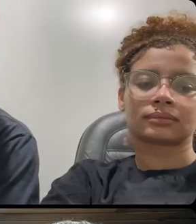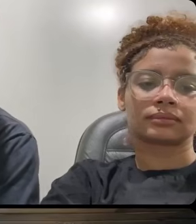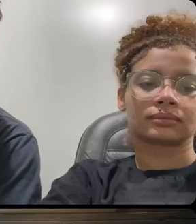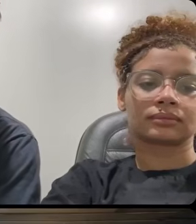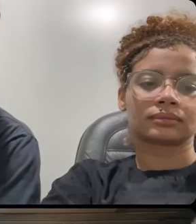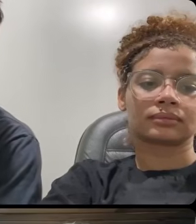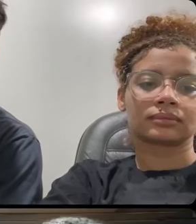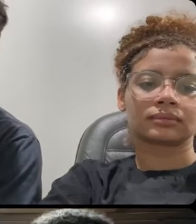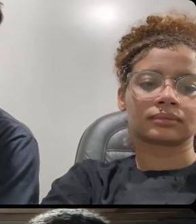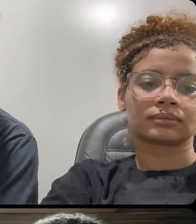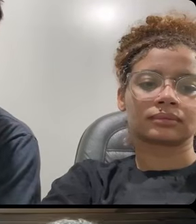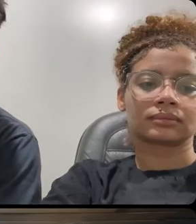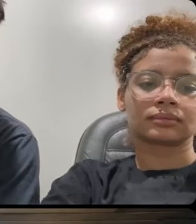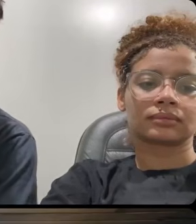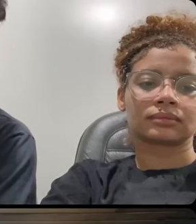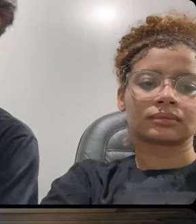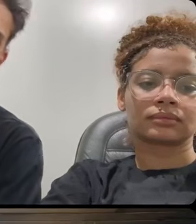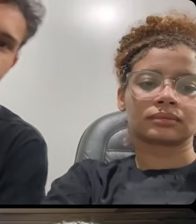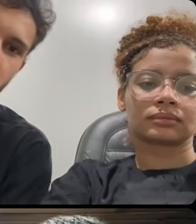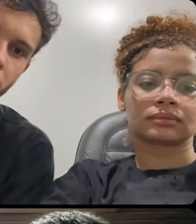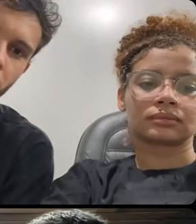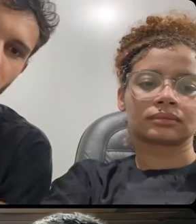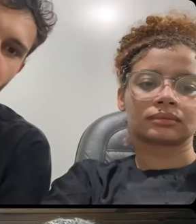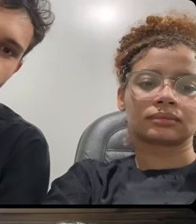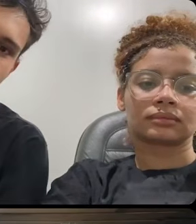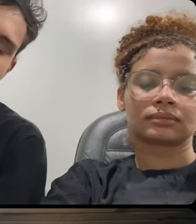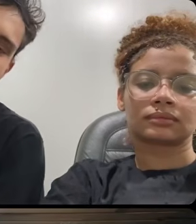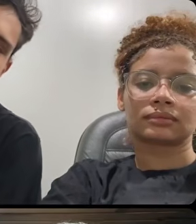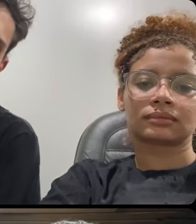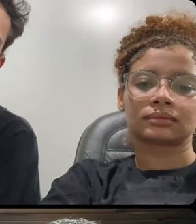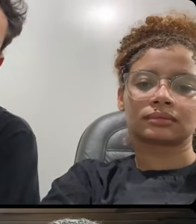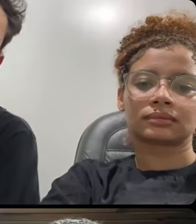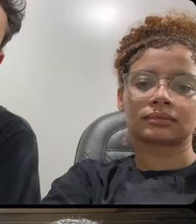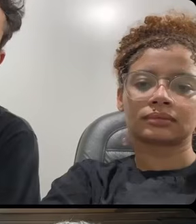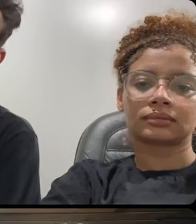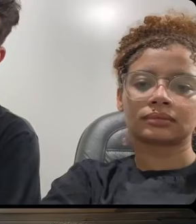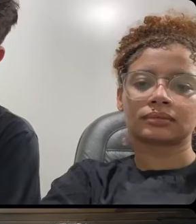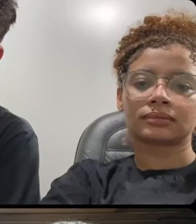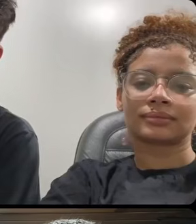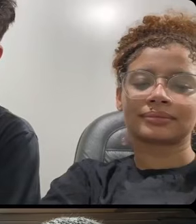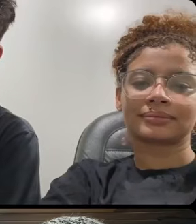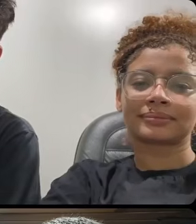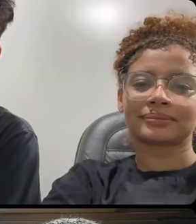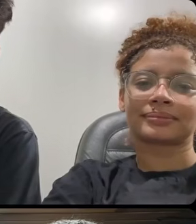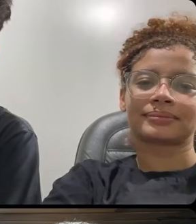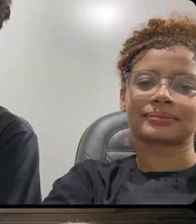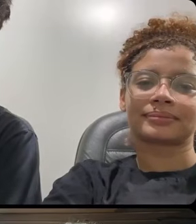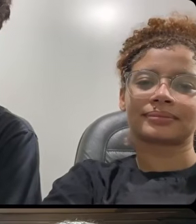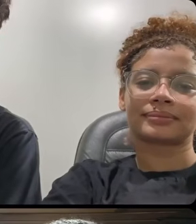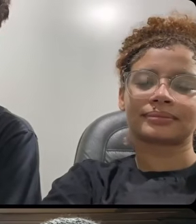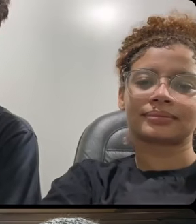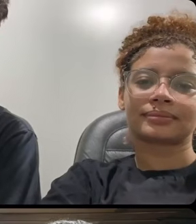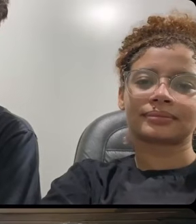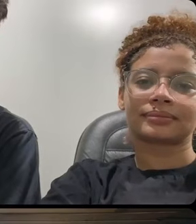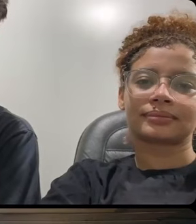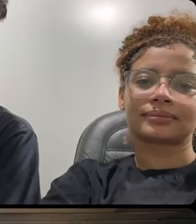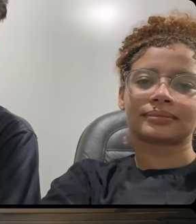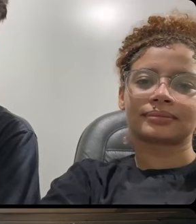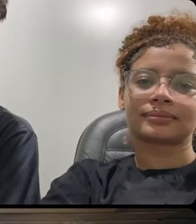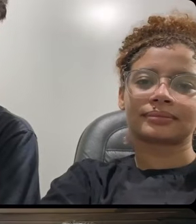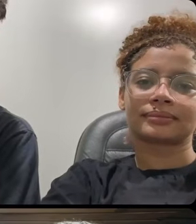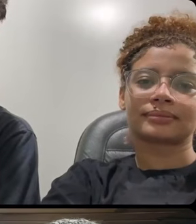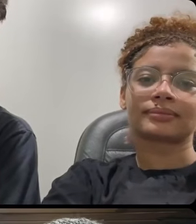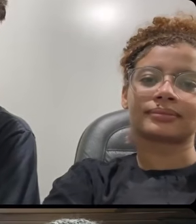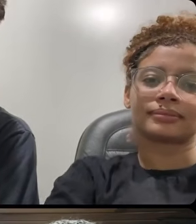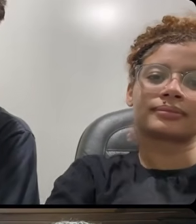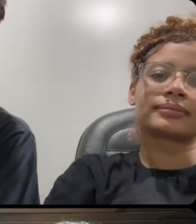Livramento. E conseguimos. Tentamos várias vezes, mas graças a Deus conseguimos aparecer nós dois na